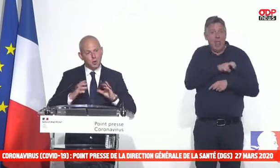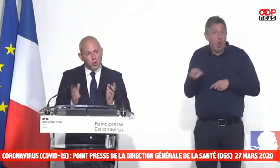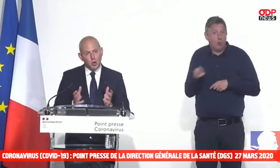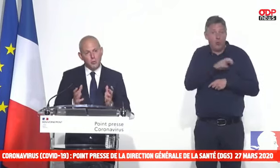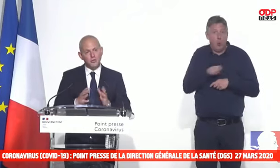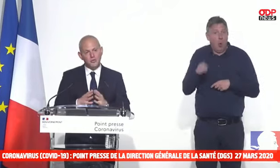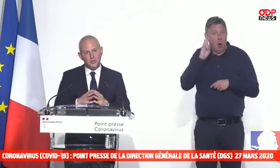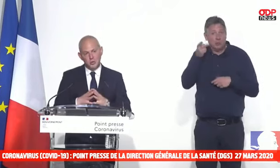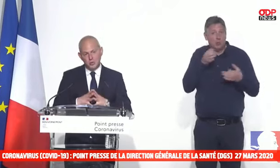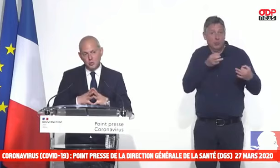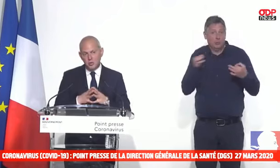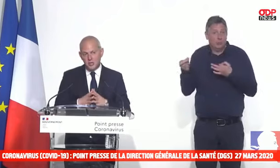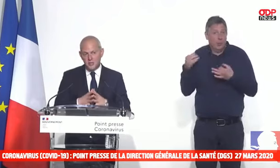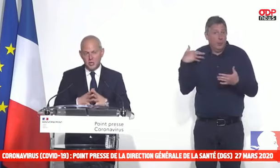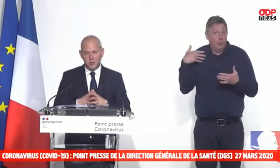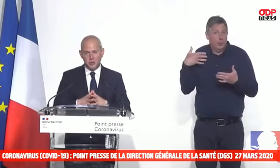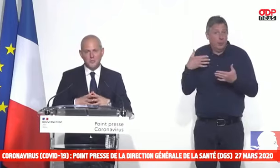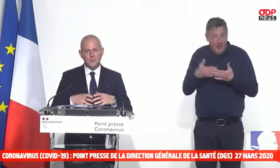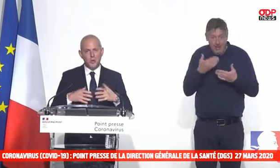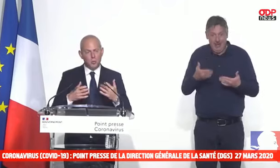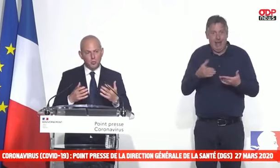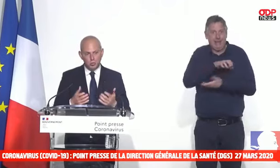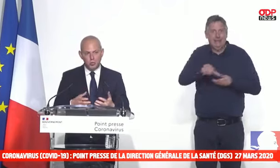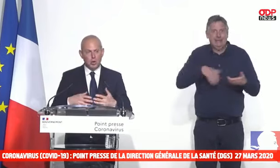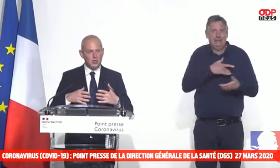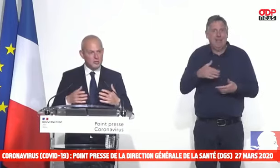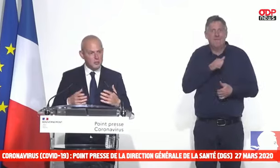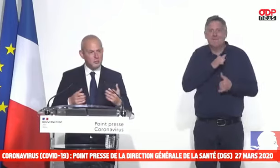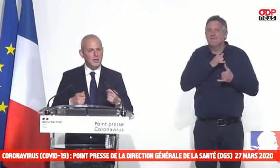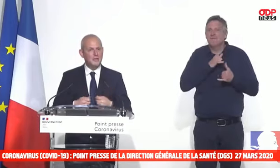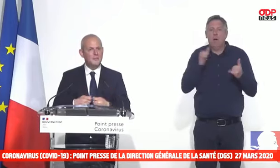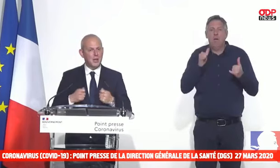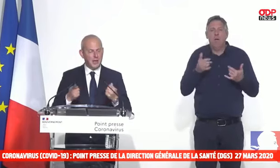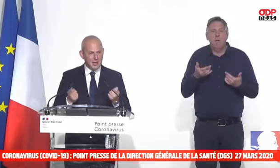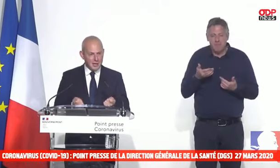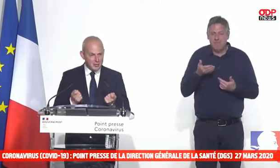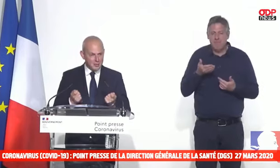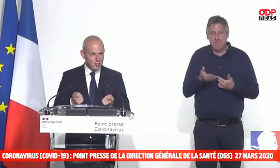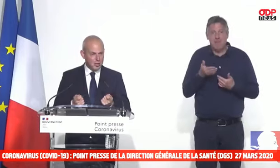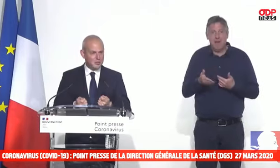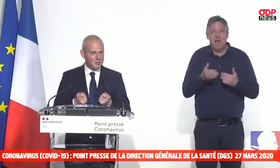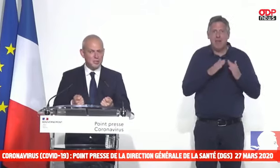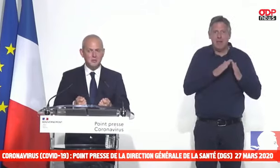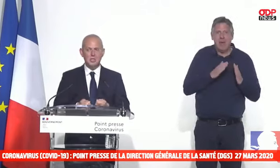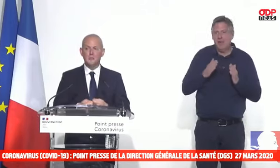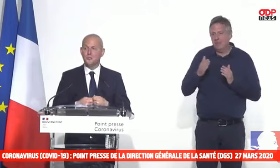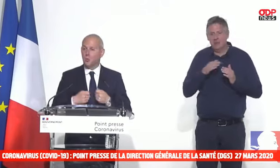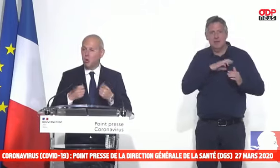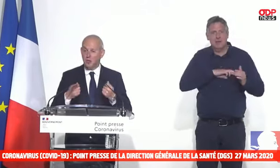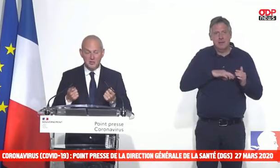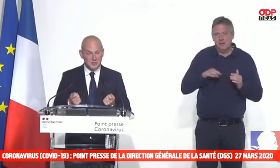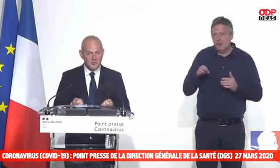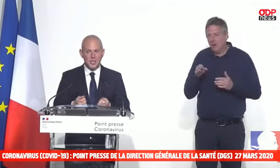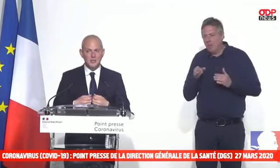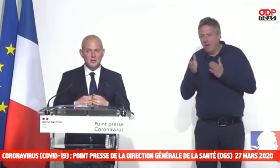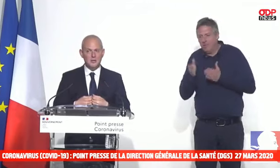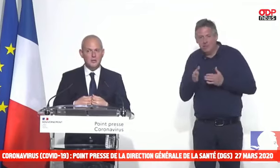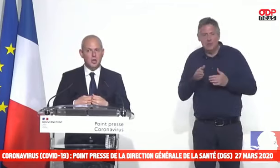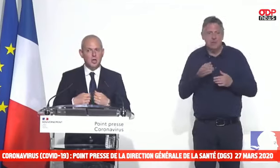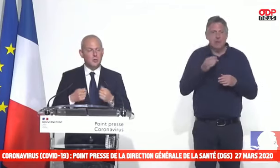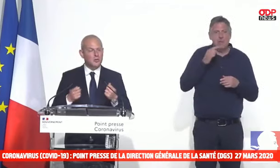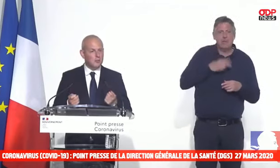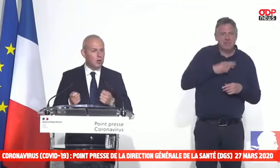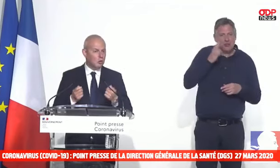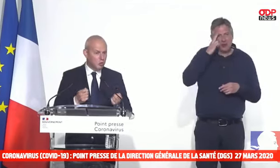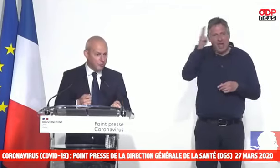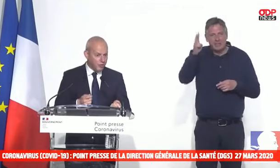Donc, encore plus dans cette situation de crise majeure, nous encourageons les EHPAD à créer ce lien spécifique pour avoir des avis à distance,